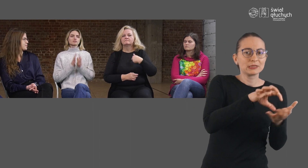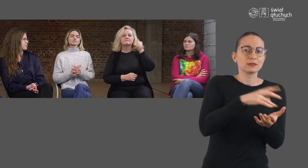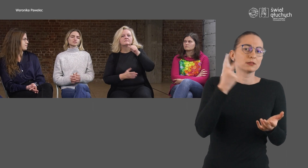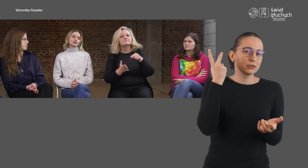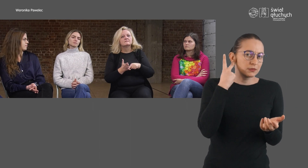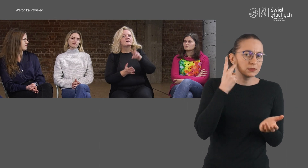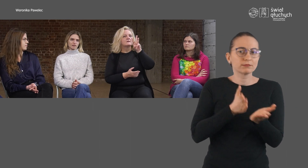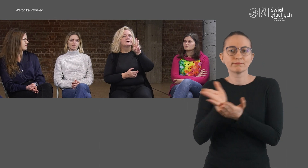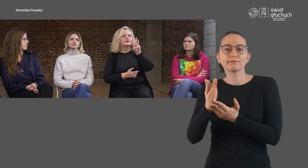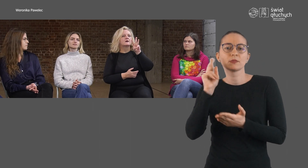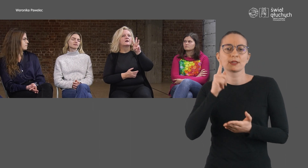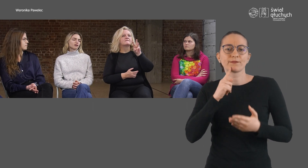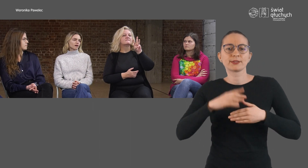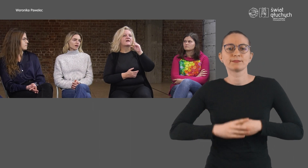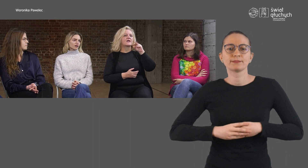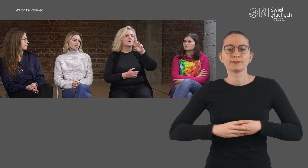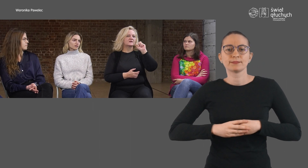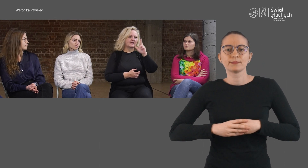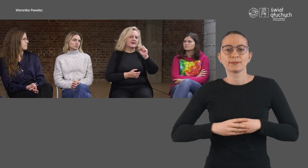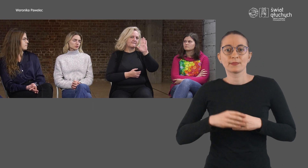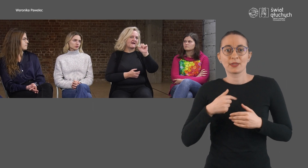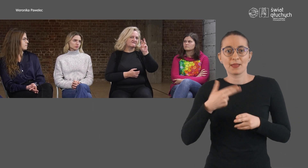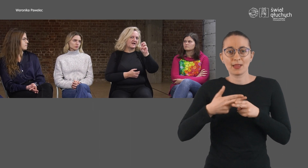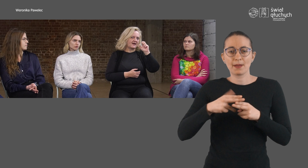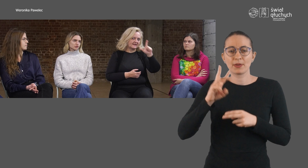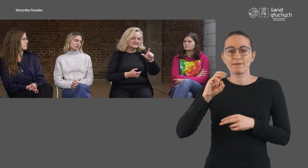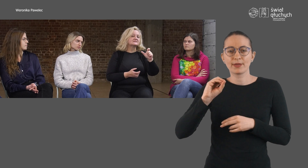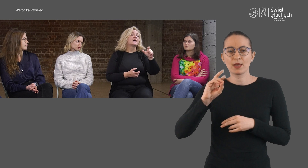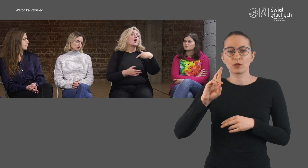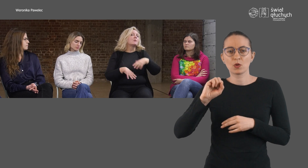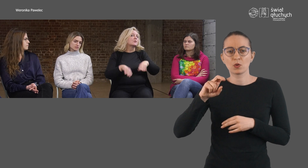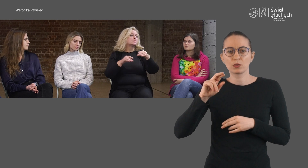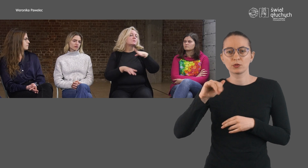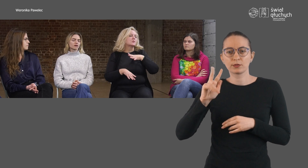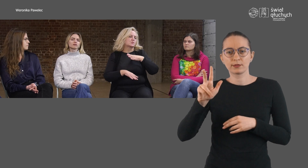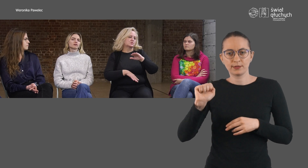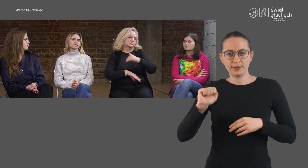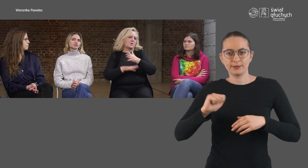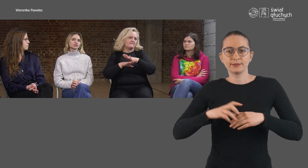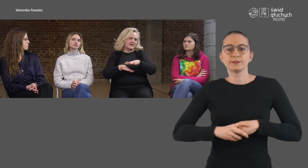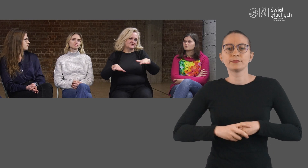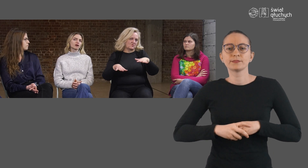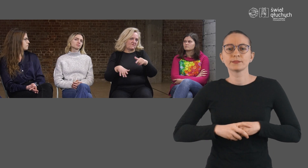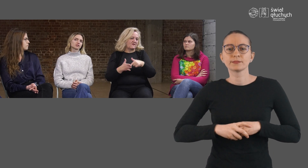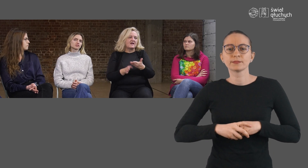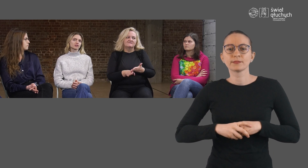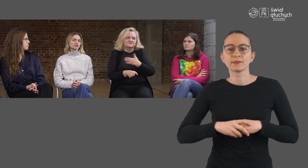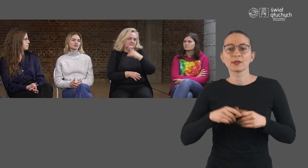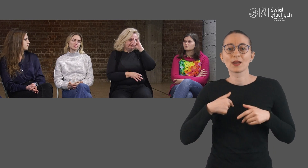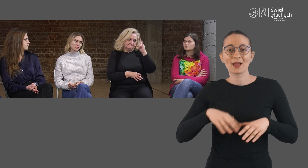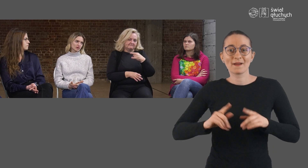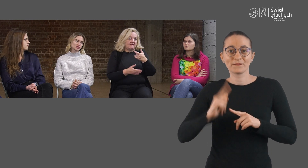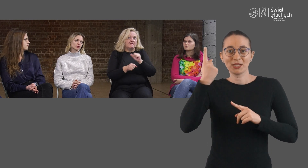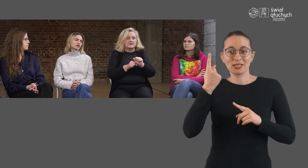Nazywam się Weronika Bamarec. Od początku chodziłam do szkoły masowej. Wcześniej nie miałam pojęcia,